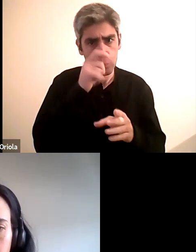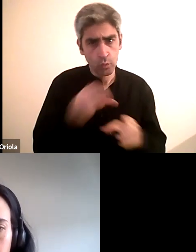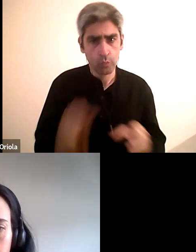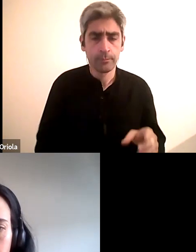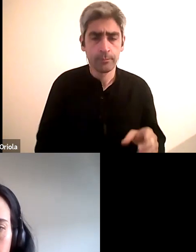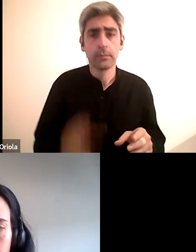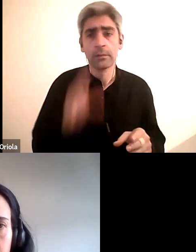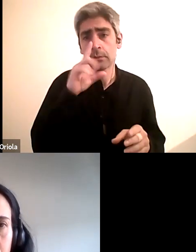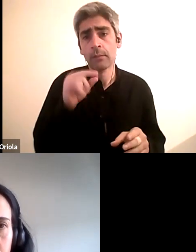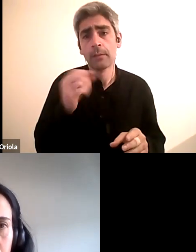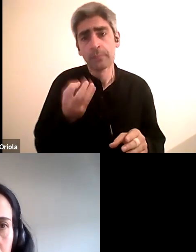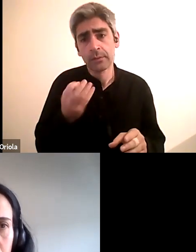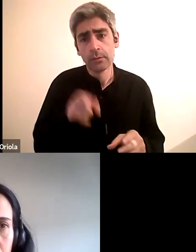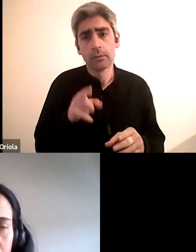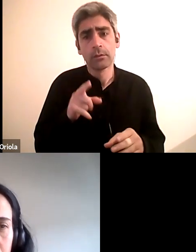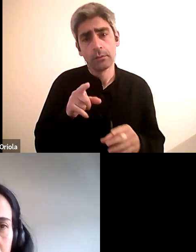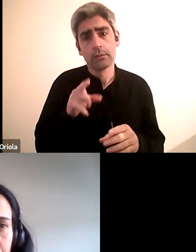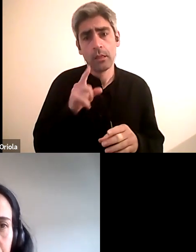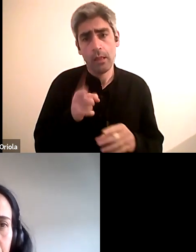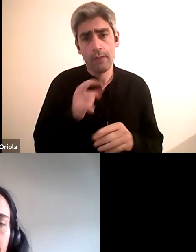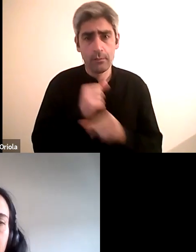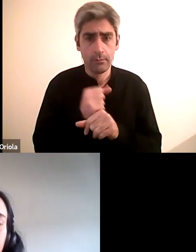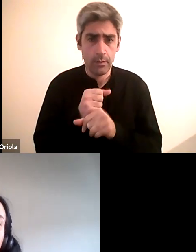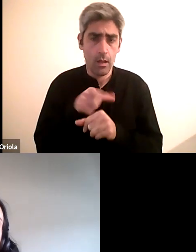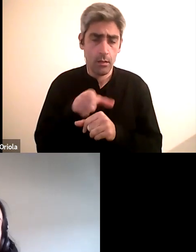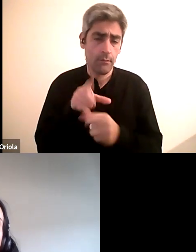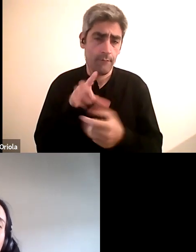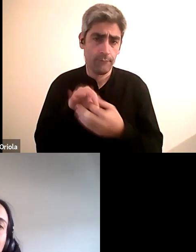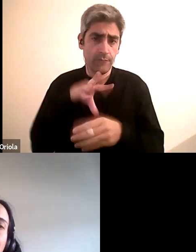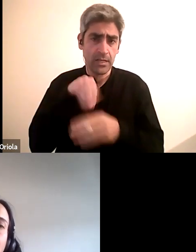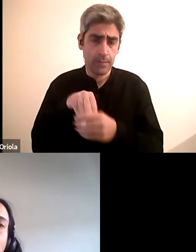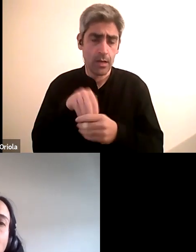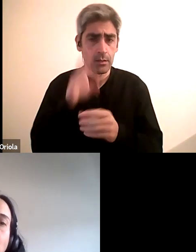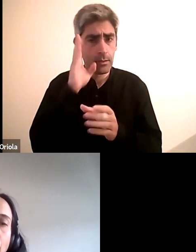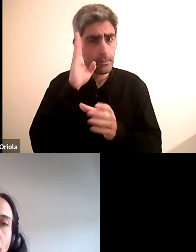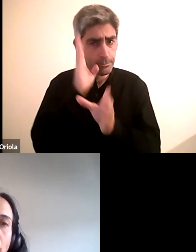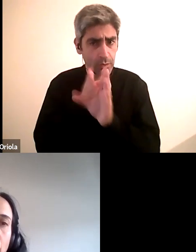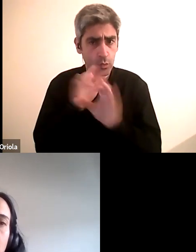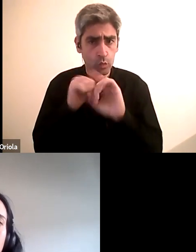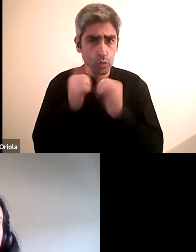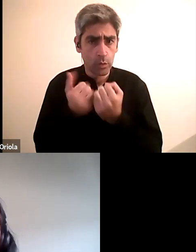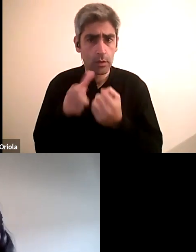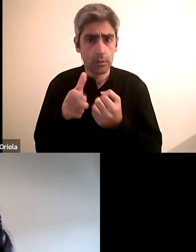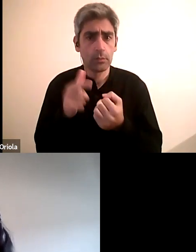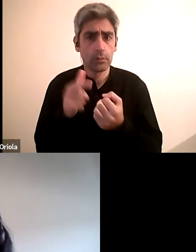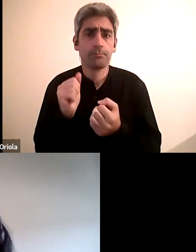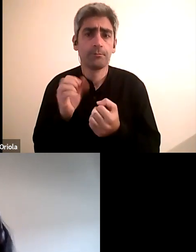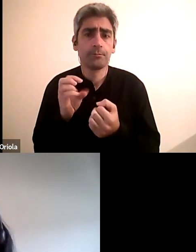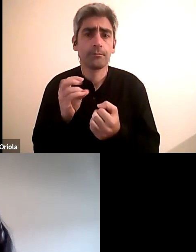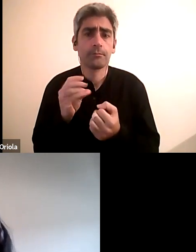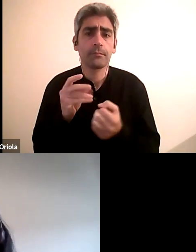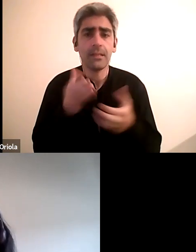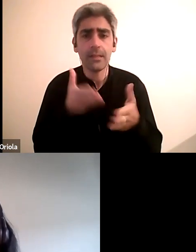se for caso disso, porque essa é uma das intervenções dos psicossociais, e se for caso disso,